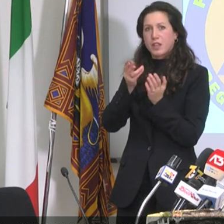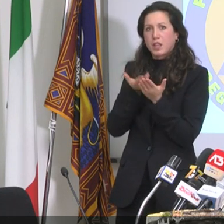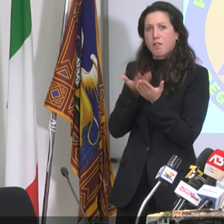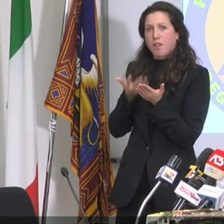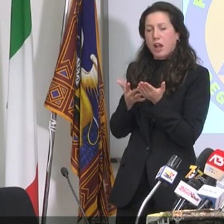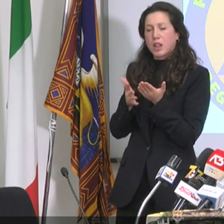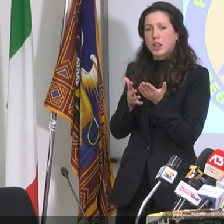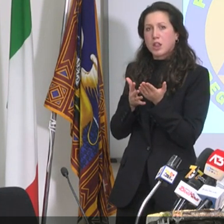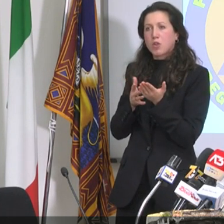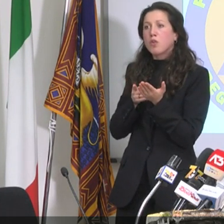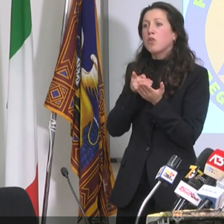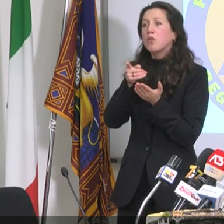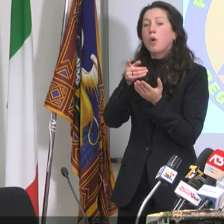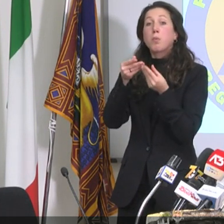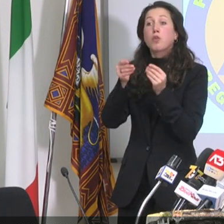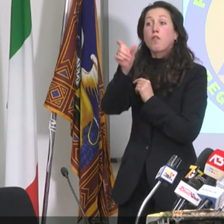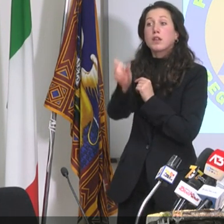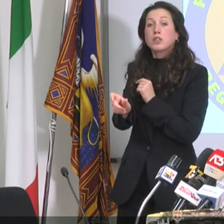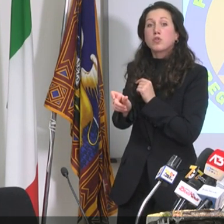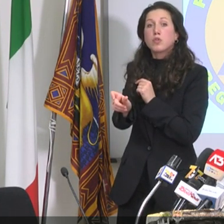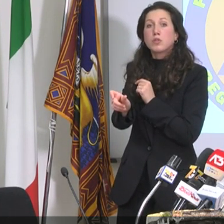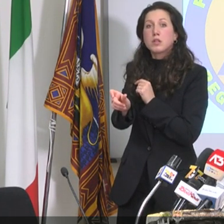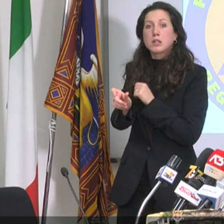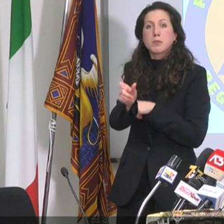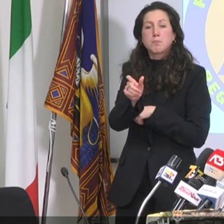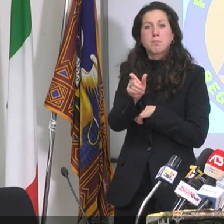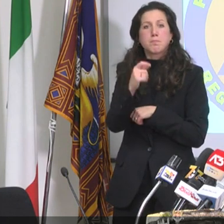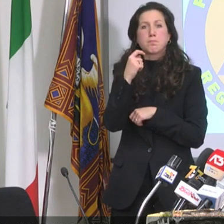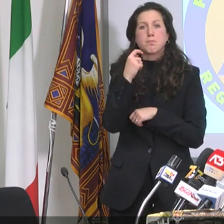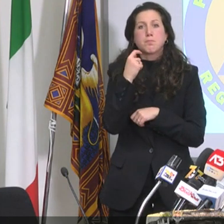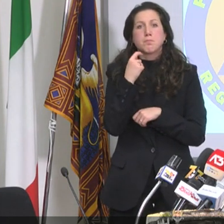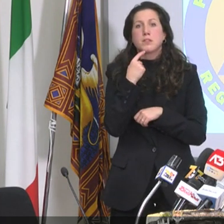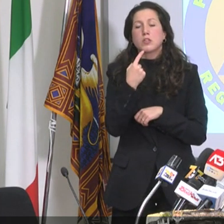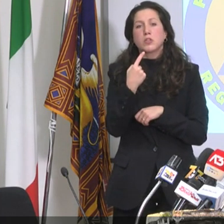non ha manifestato interesse all'incarico,